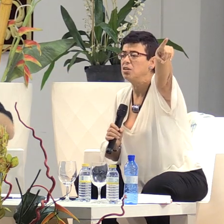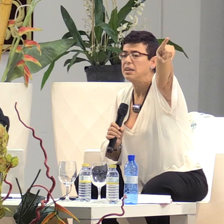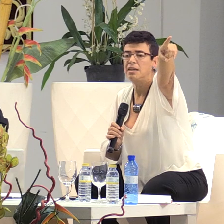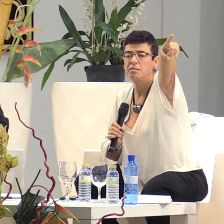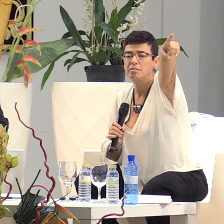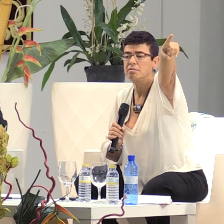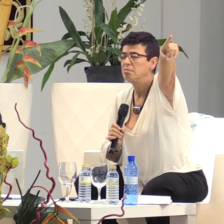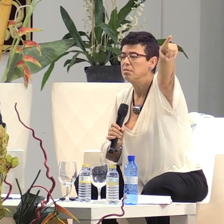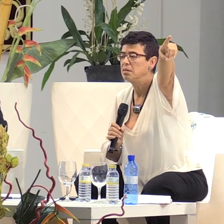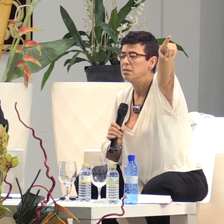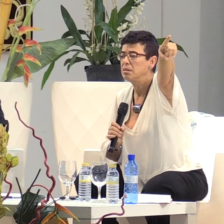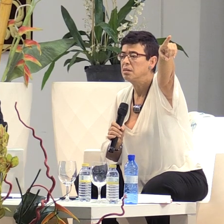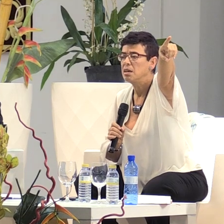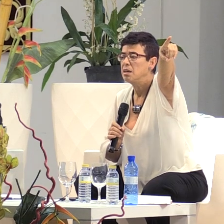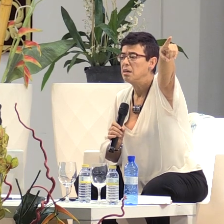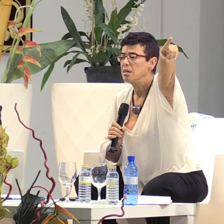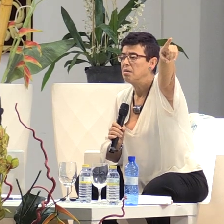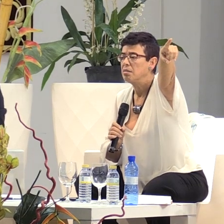Ahí hay otra.